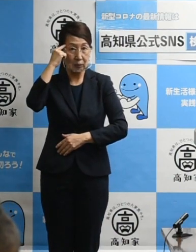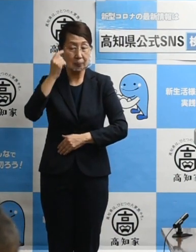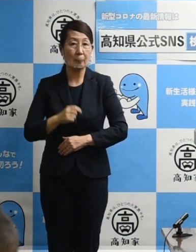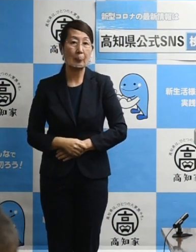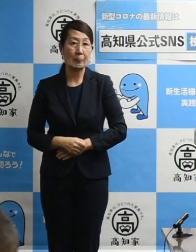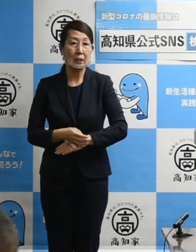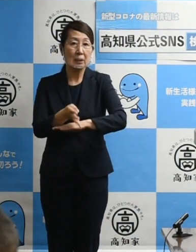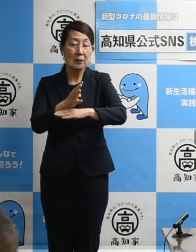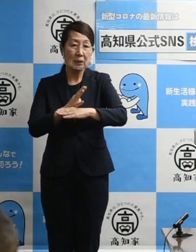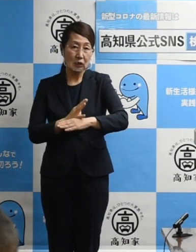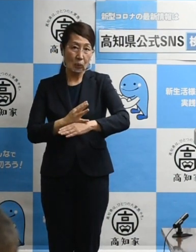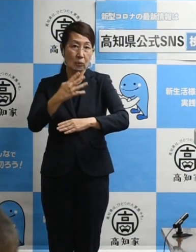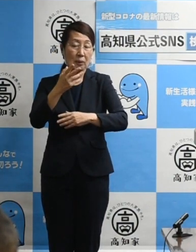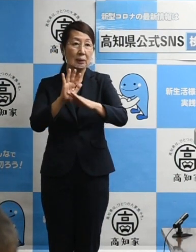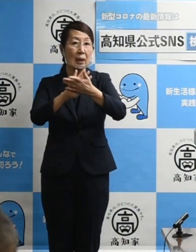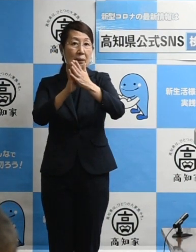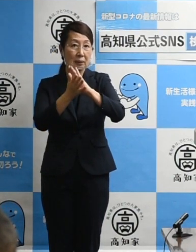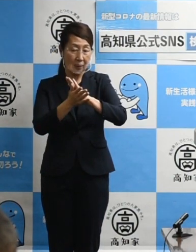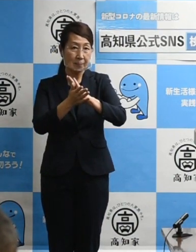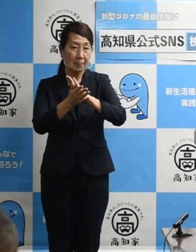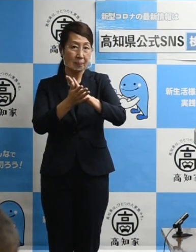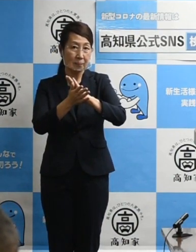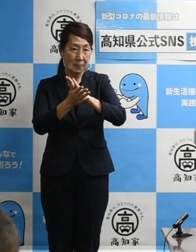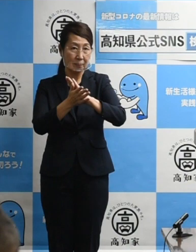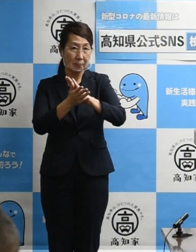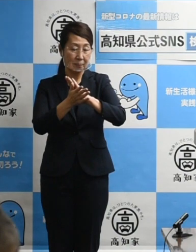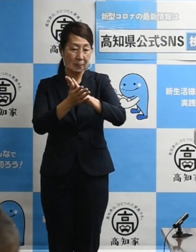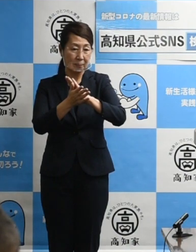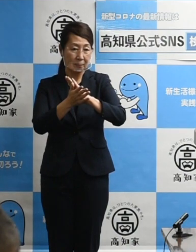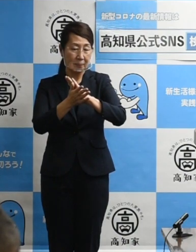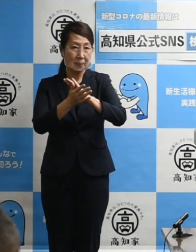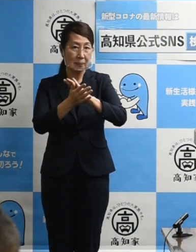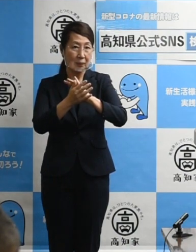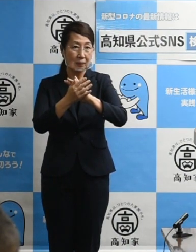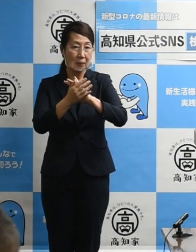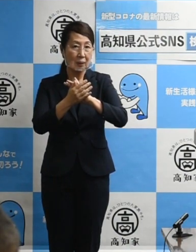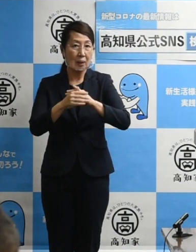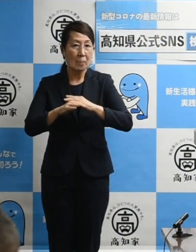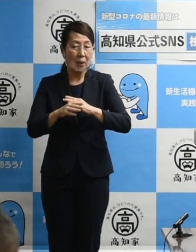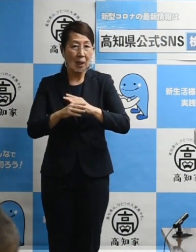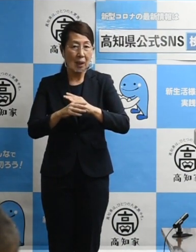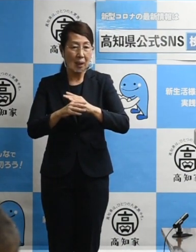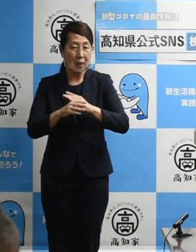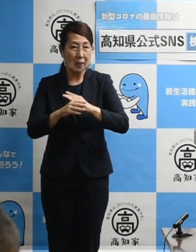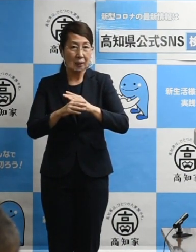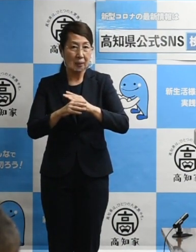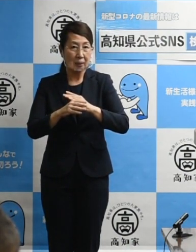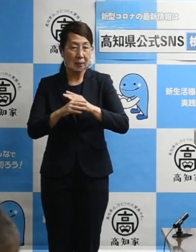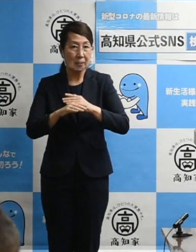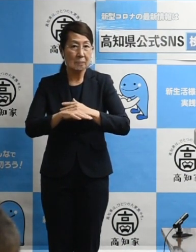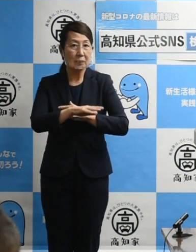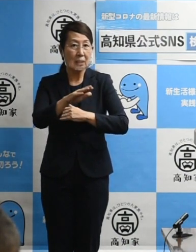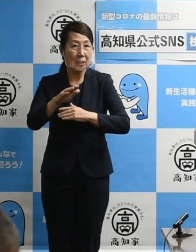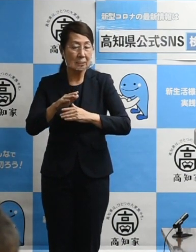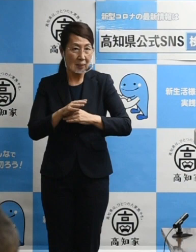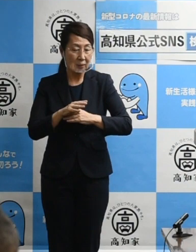ずれも最終的に国の方がイエスの方が出たかは別にいたしましても、まん延防止等の重点措置の国へに対する要